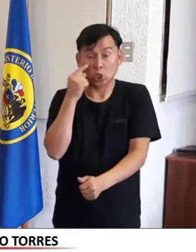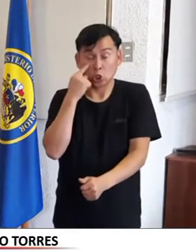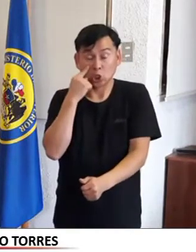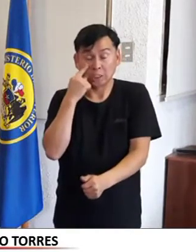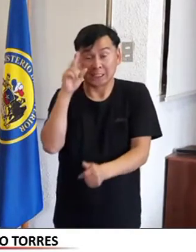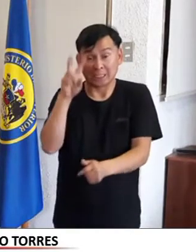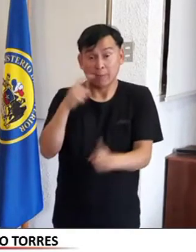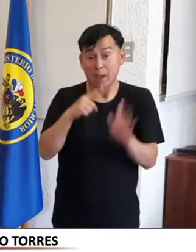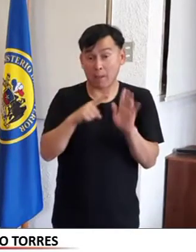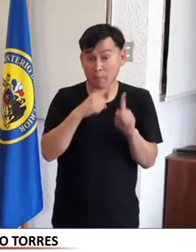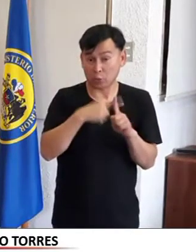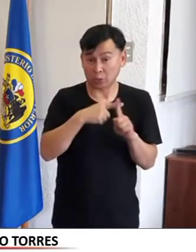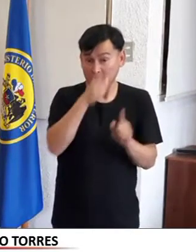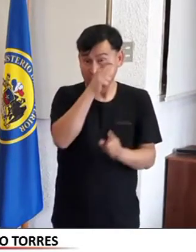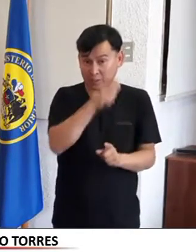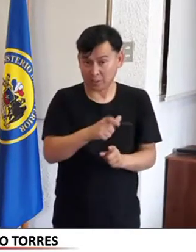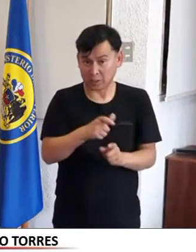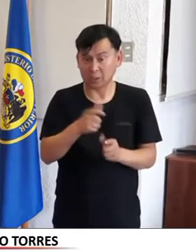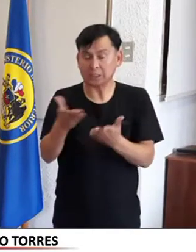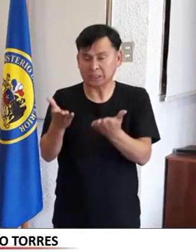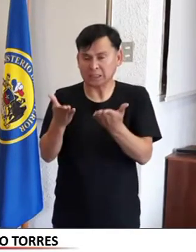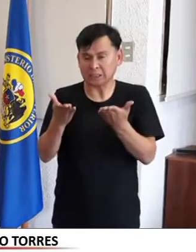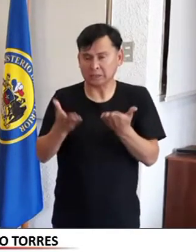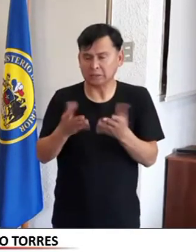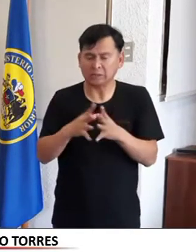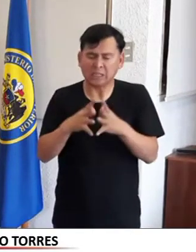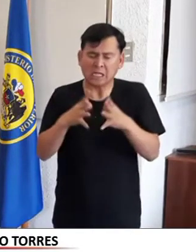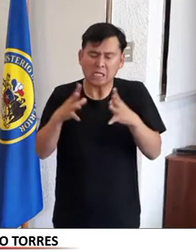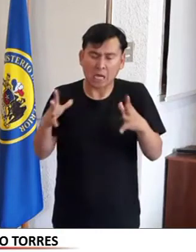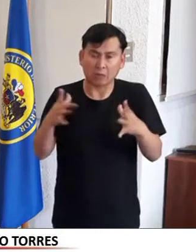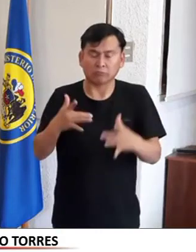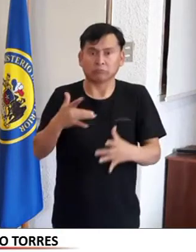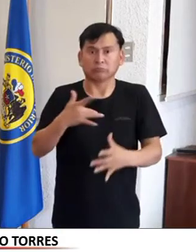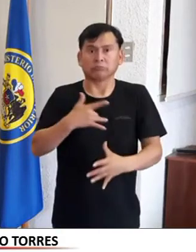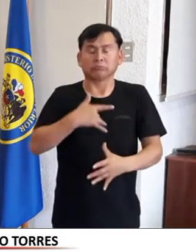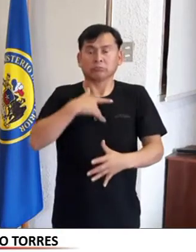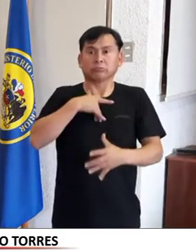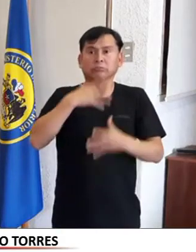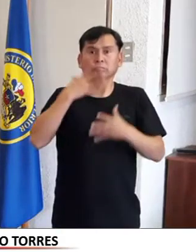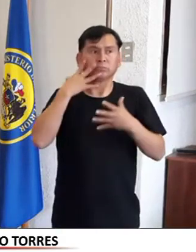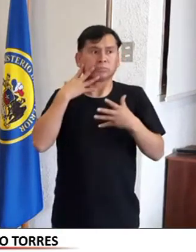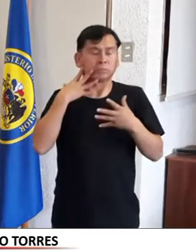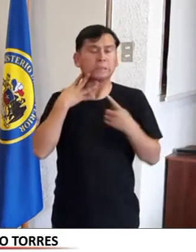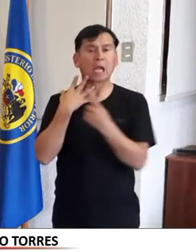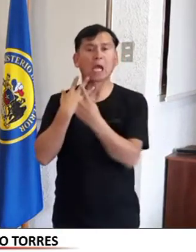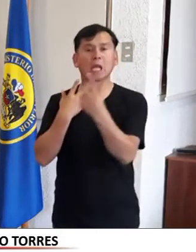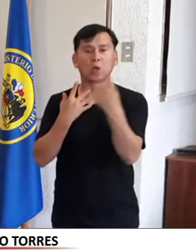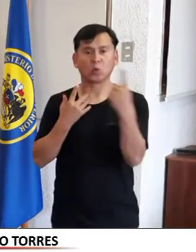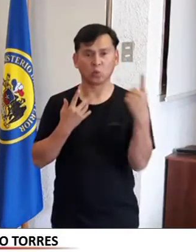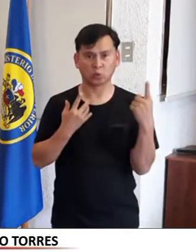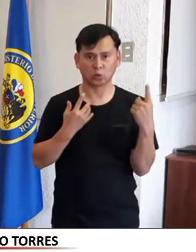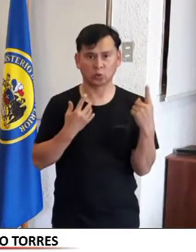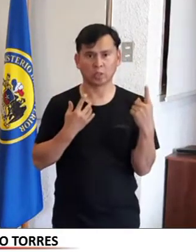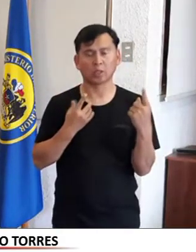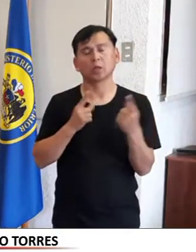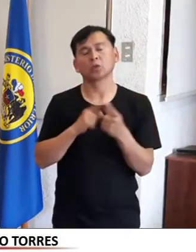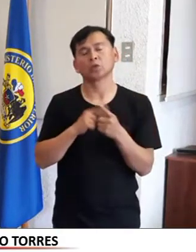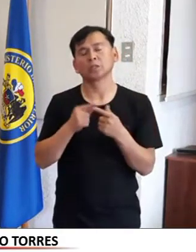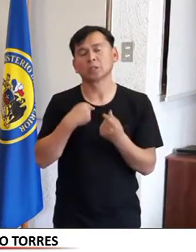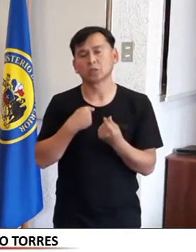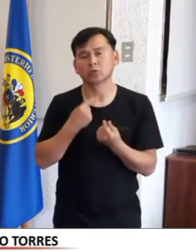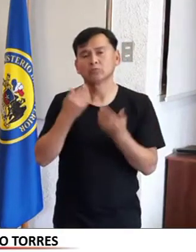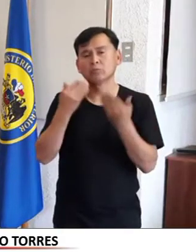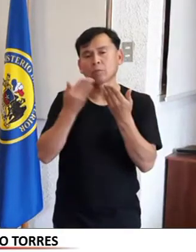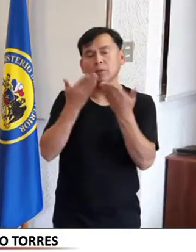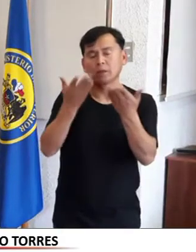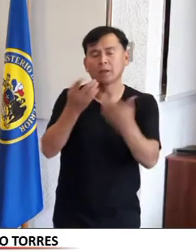este caso positivo, recibió, ¿no es cierto?, un tremendo impacto en cada uno de ellos. Por lo tanto, quiero